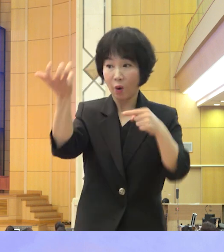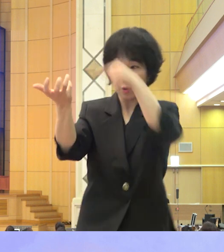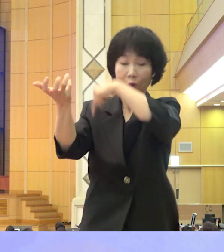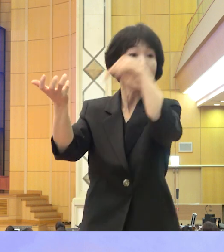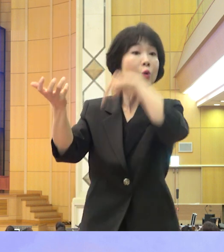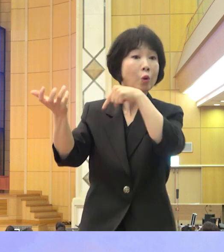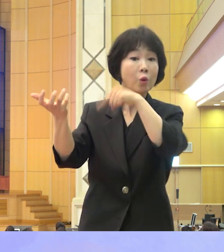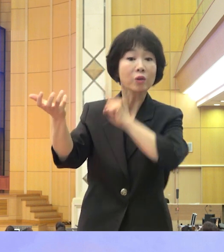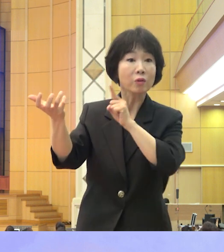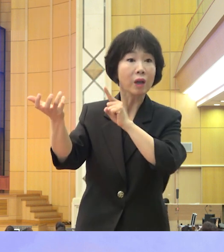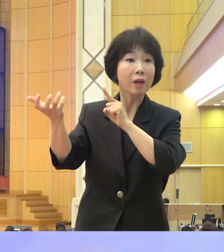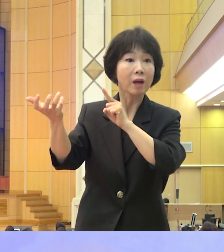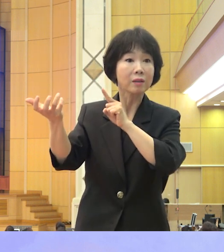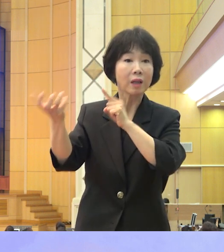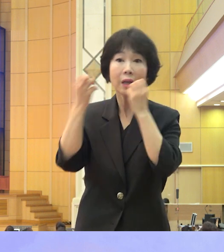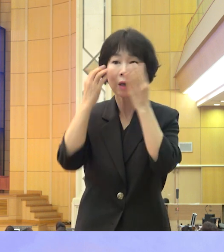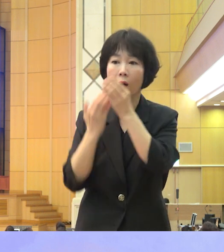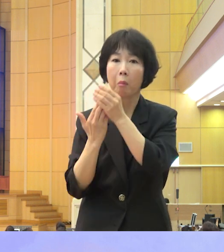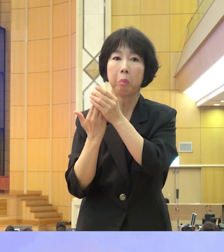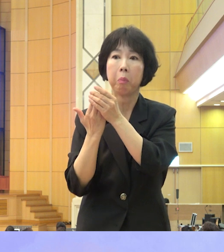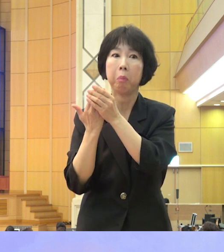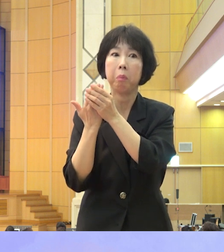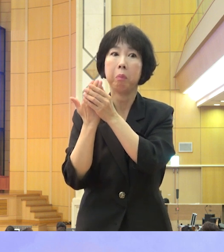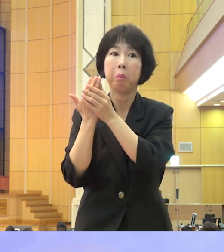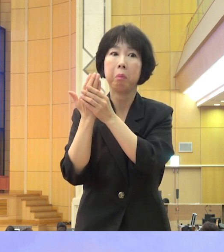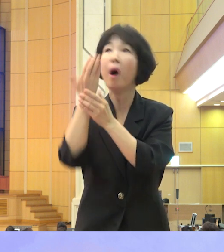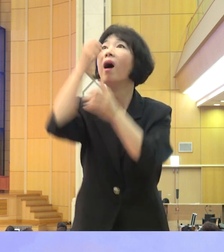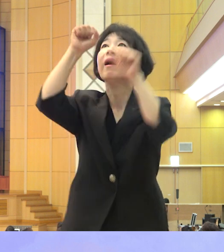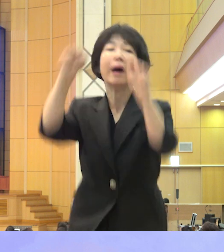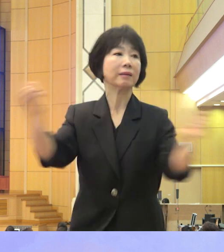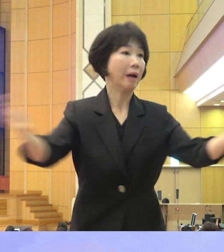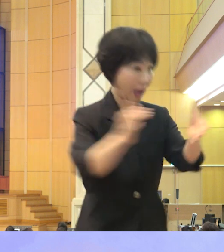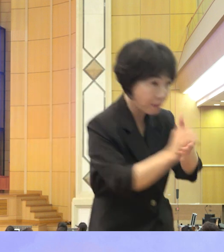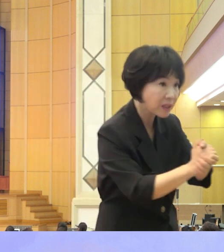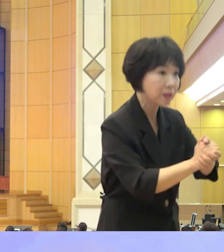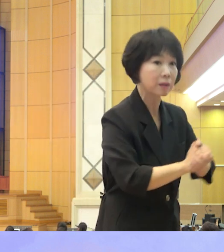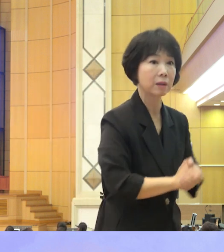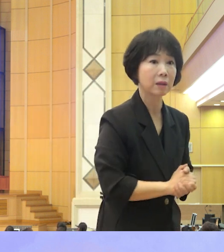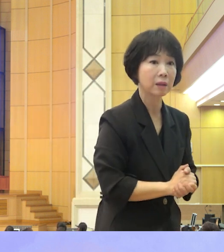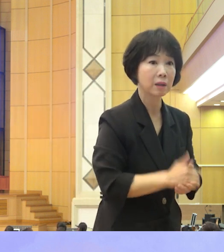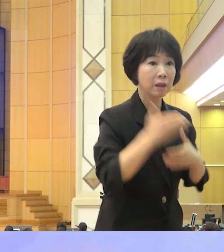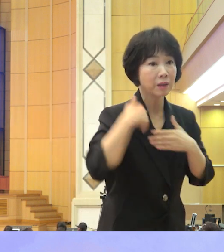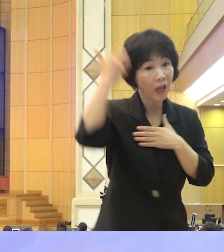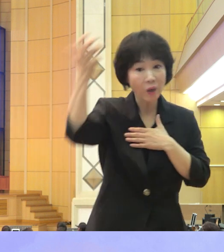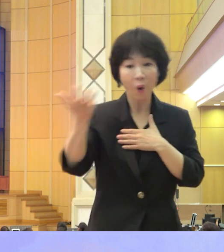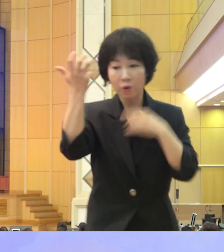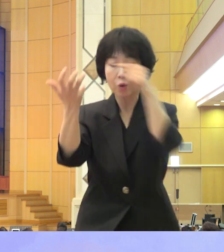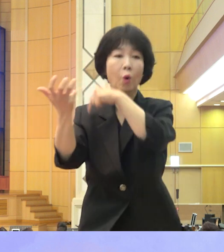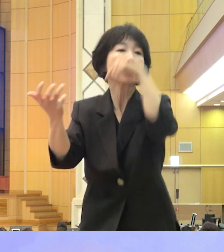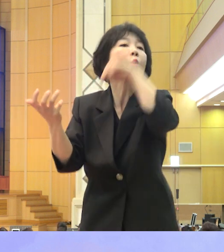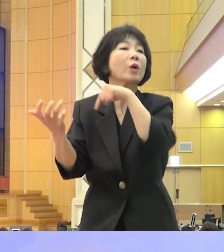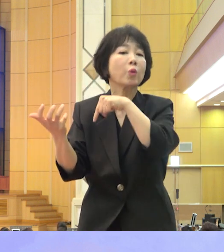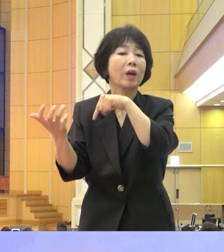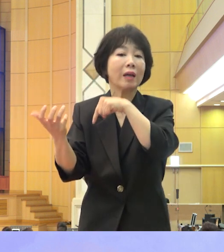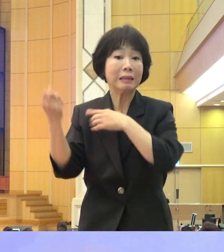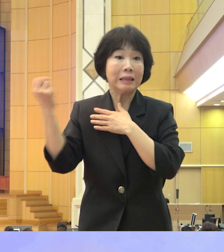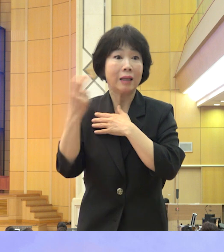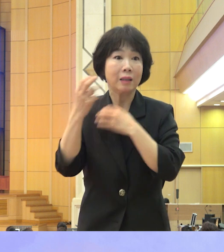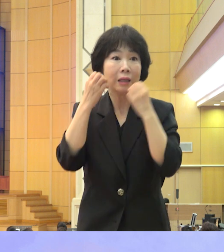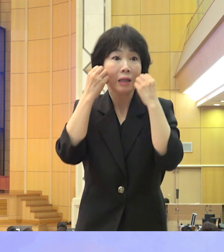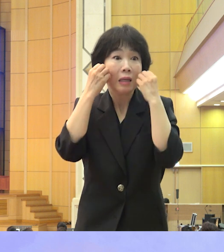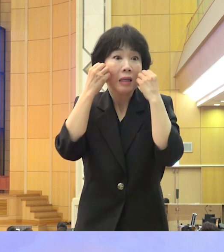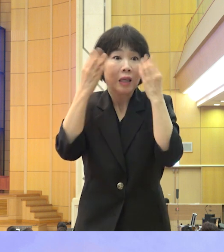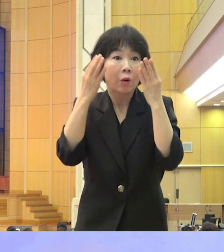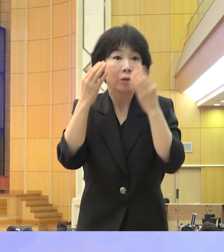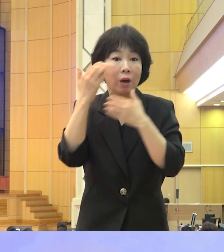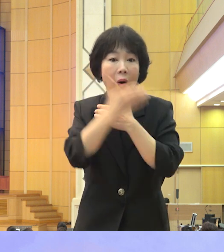속에서 열매 속에서 싹이 나고 뿌리가 나오는 것처럼 내 영혼 속에서 다시